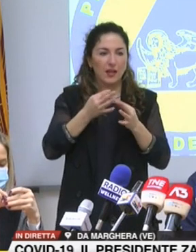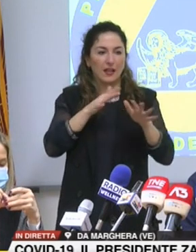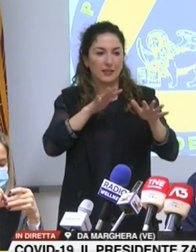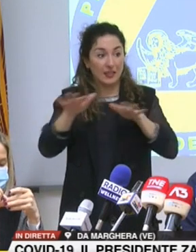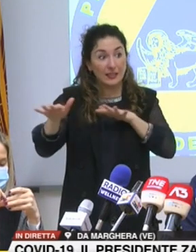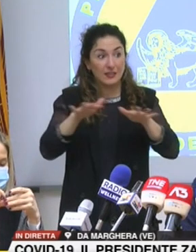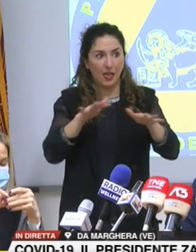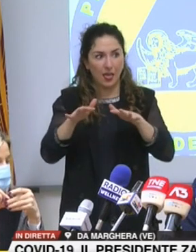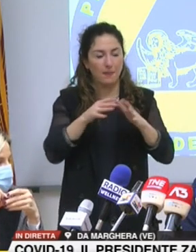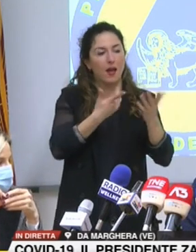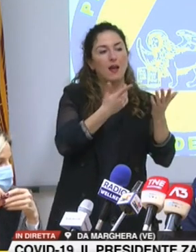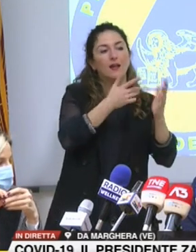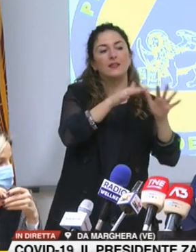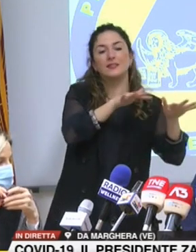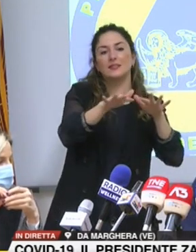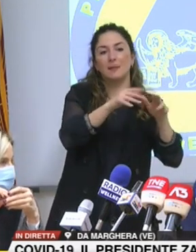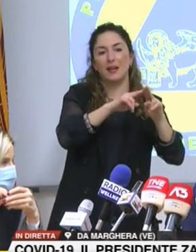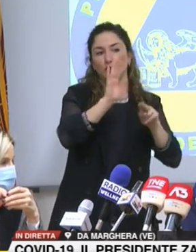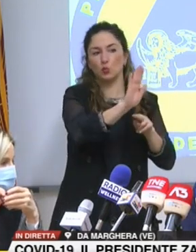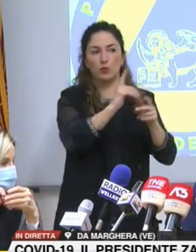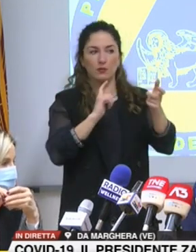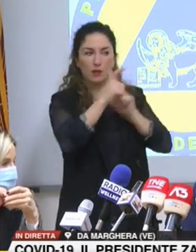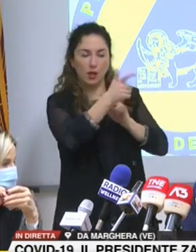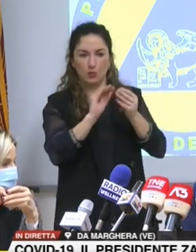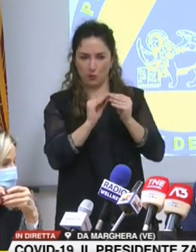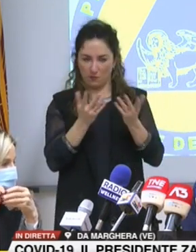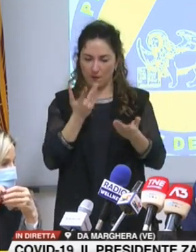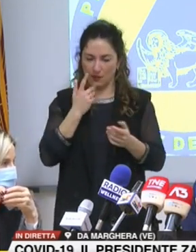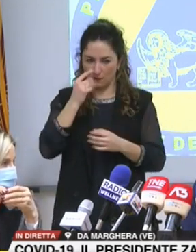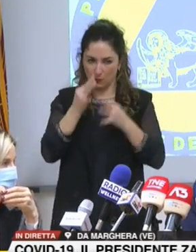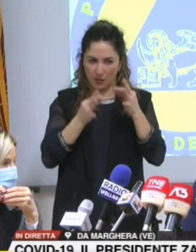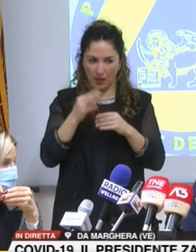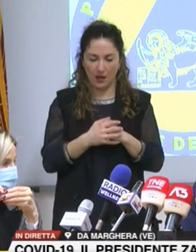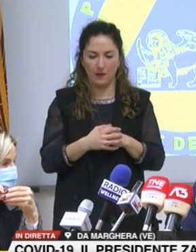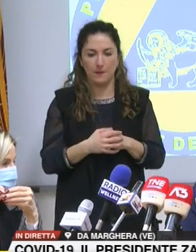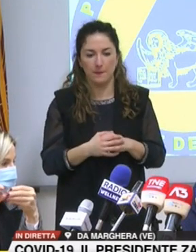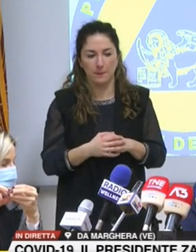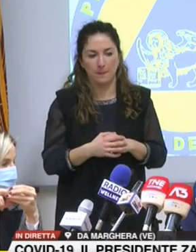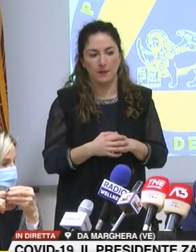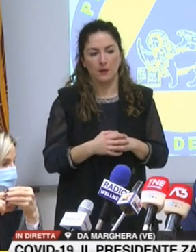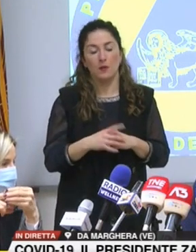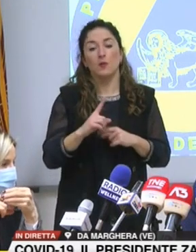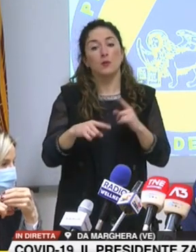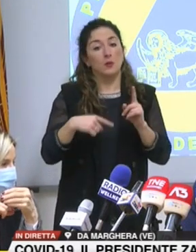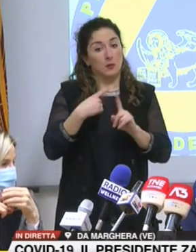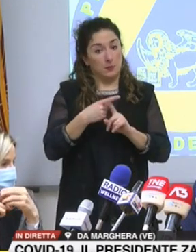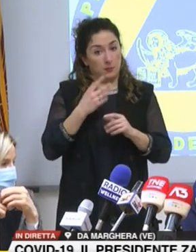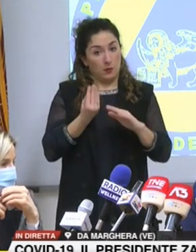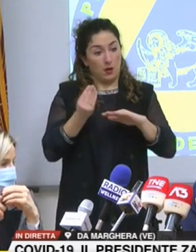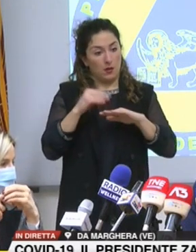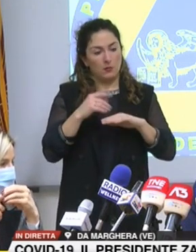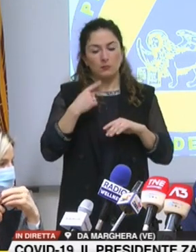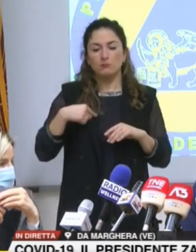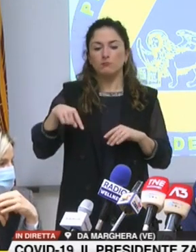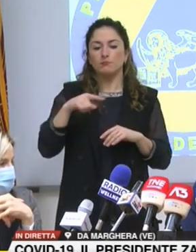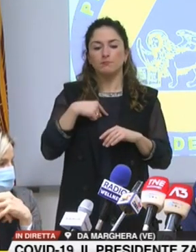informativo dialoga col sistema nazionale. E ho un secondo per dire che stiamo studiando, come anticipato ieri